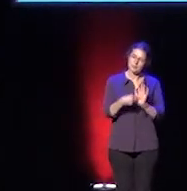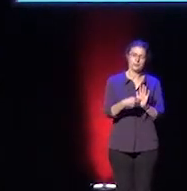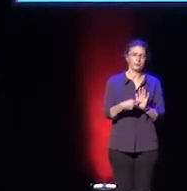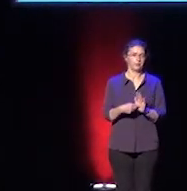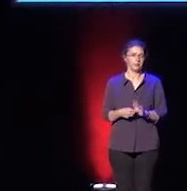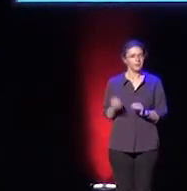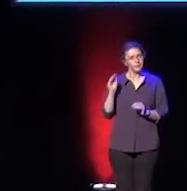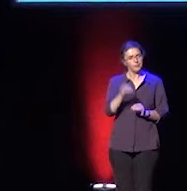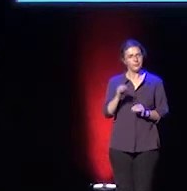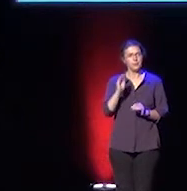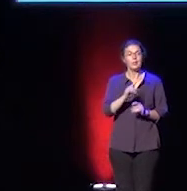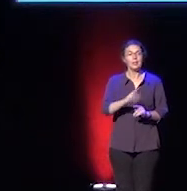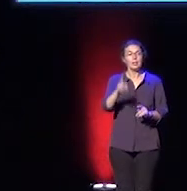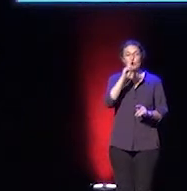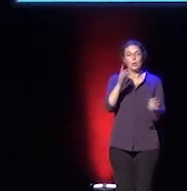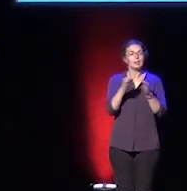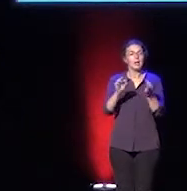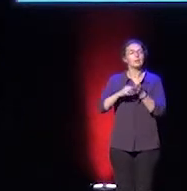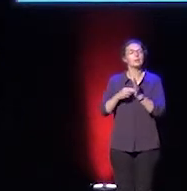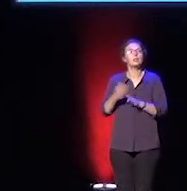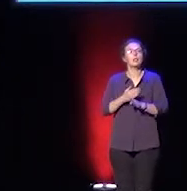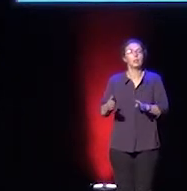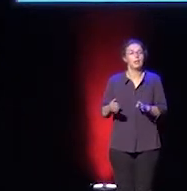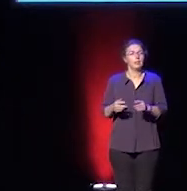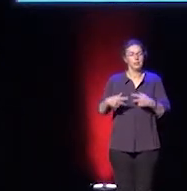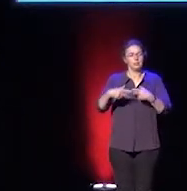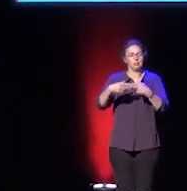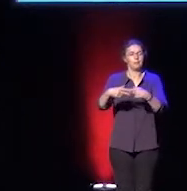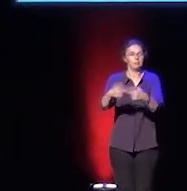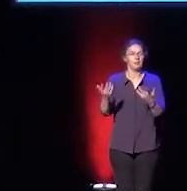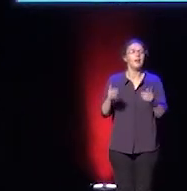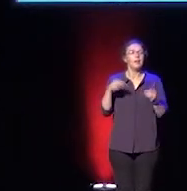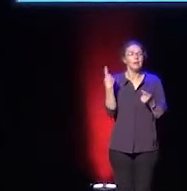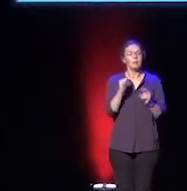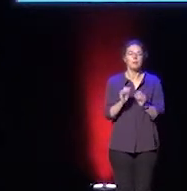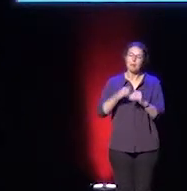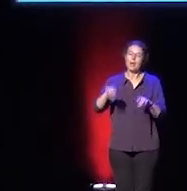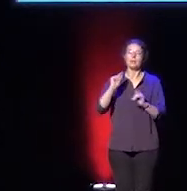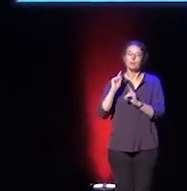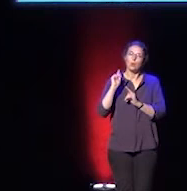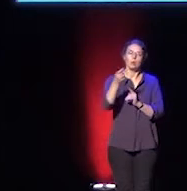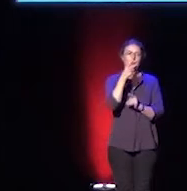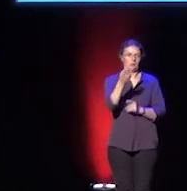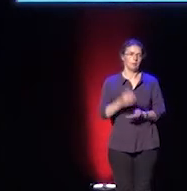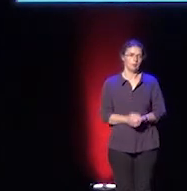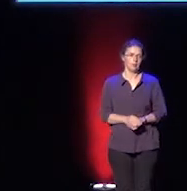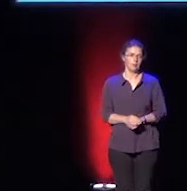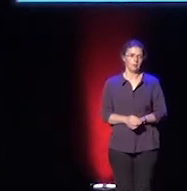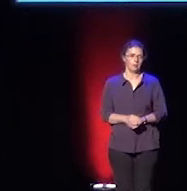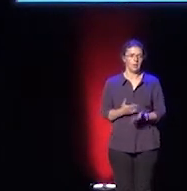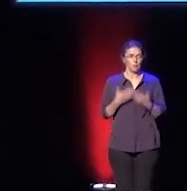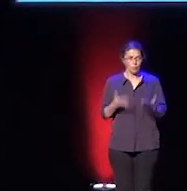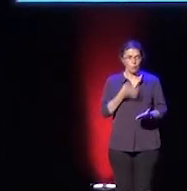drängen, nicht nur tagespolitische Entscheidungen zu treffen, sondern mehr nach vorne zu schauen. Das